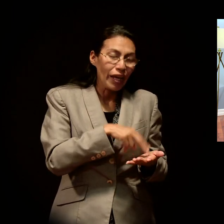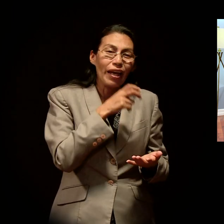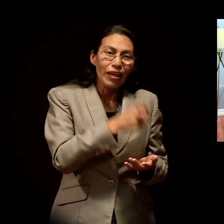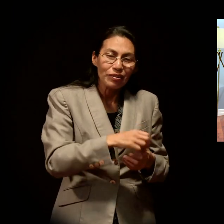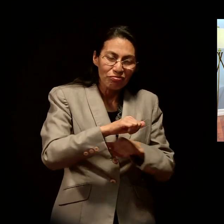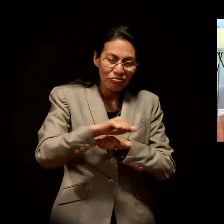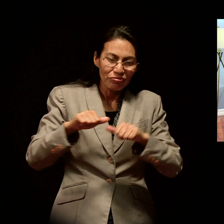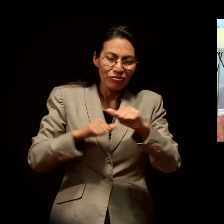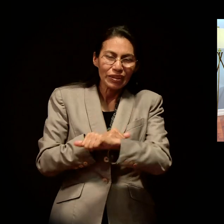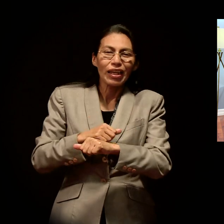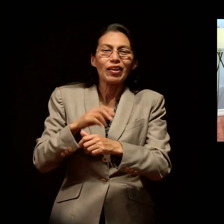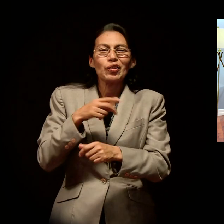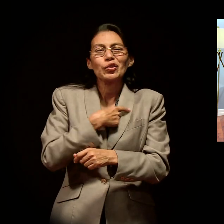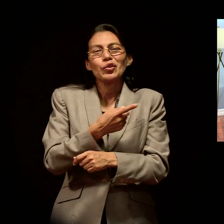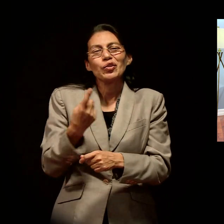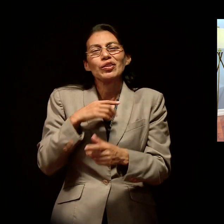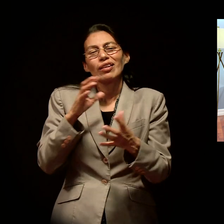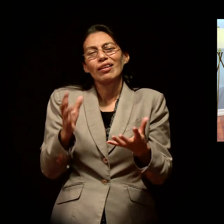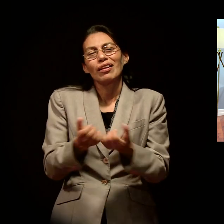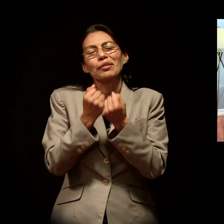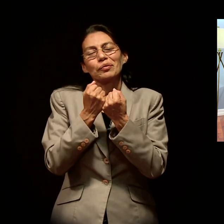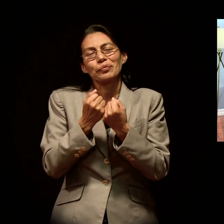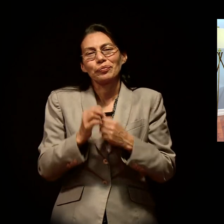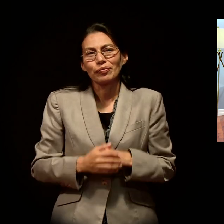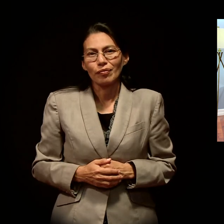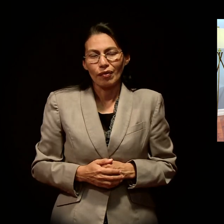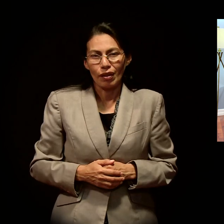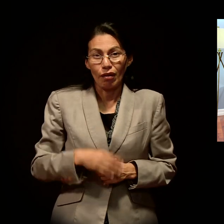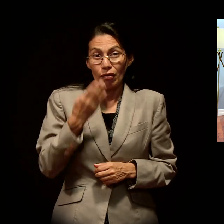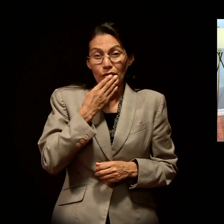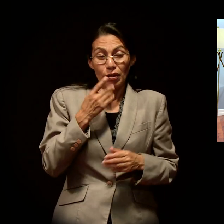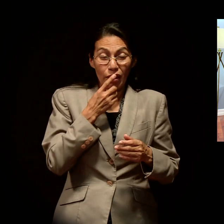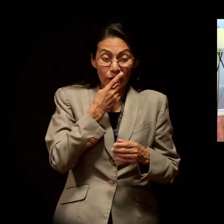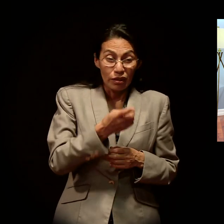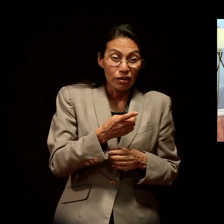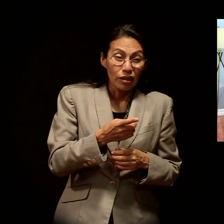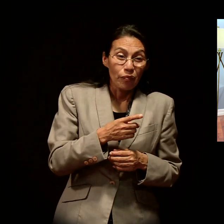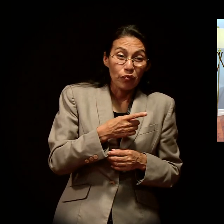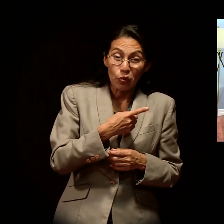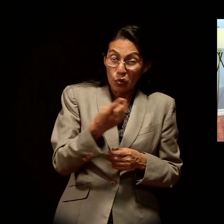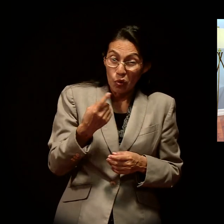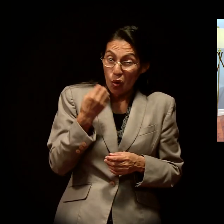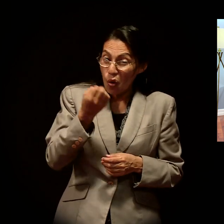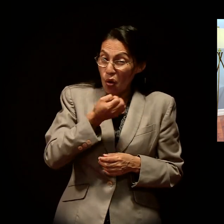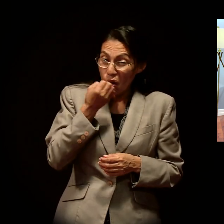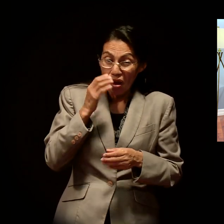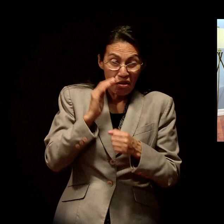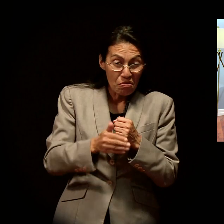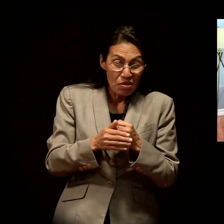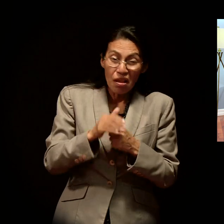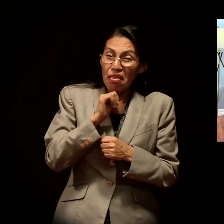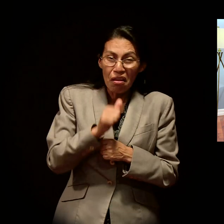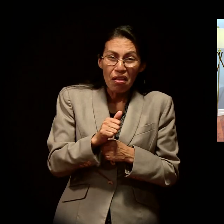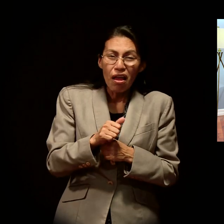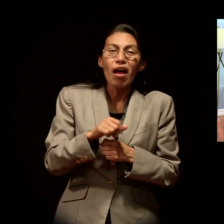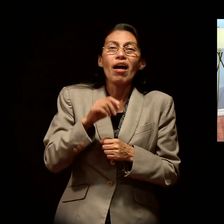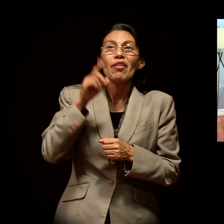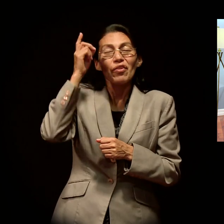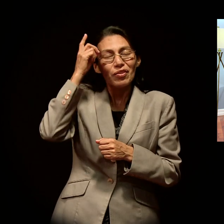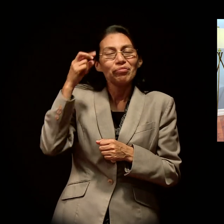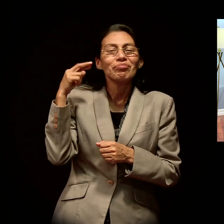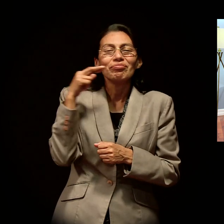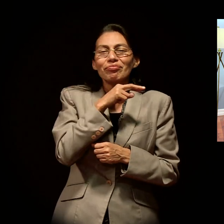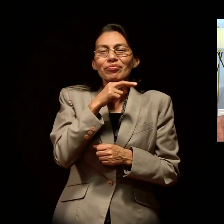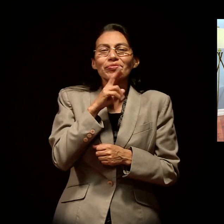que aceptarlo y creerlo porque así lo dice la palabra no ha terminado de orar la persona y Dios ya